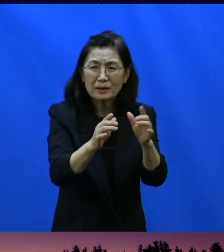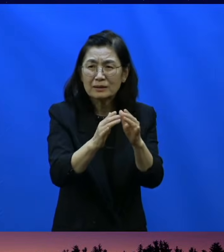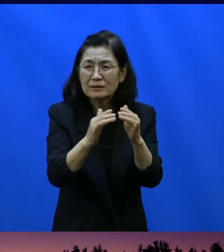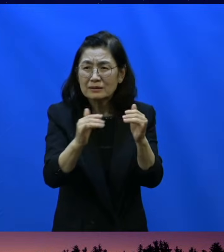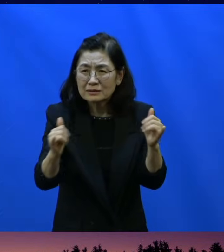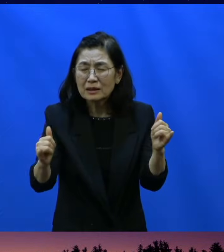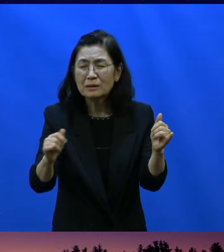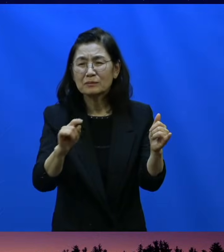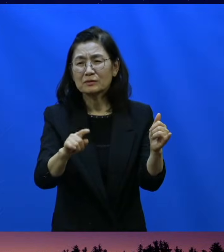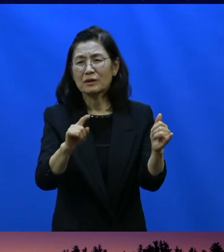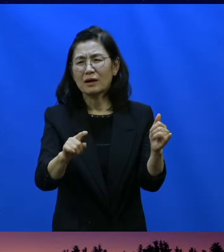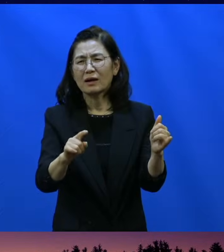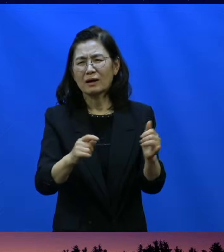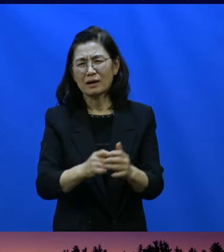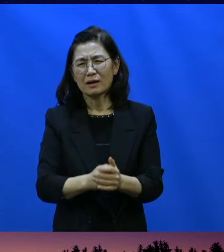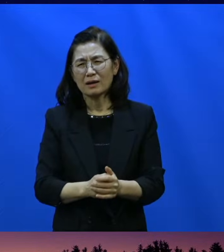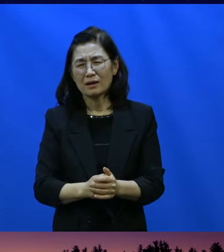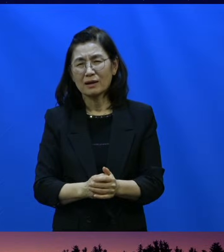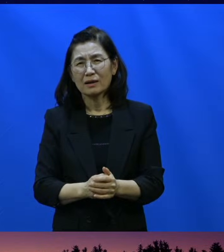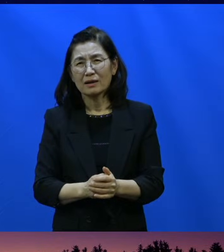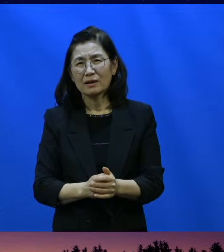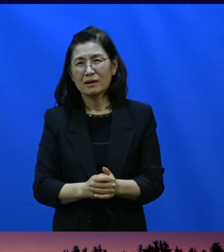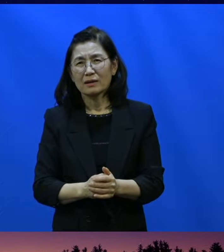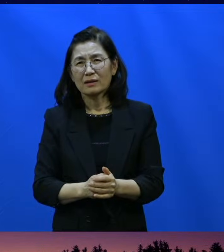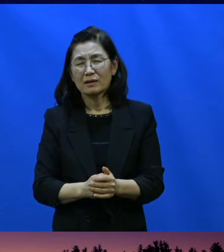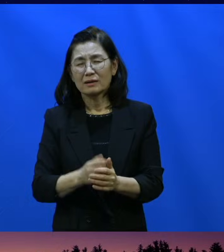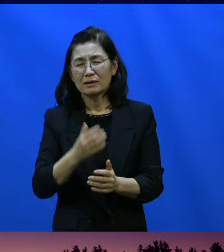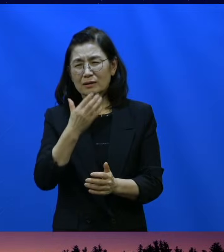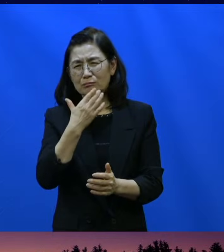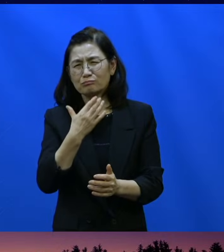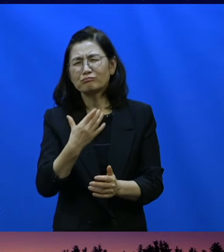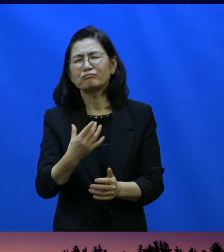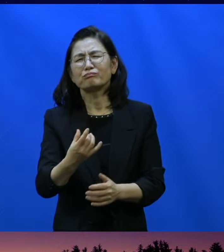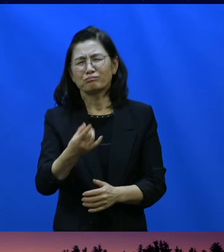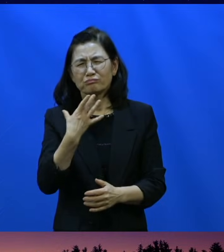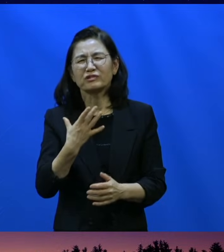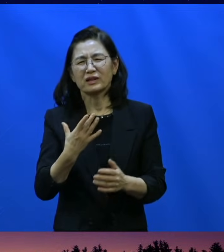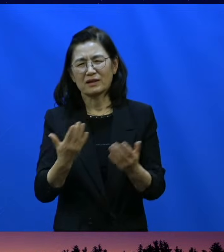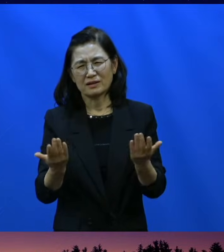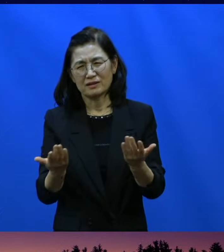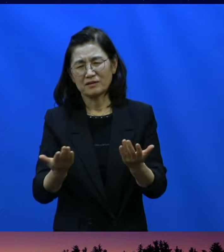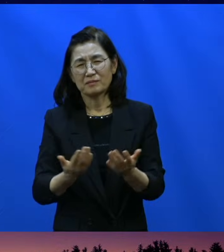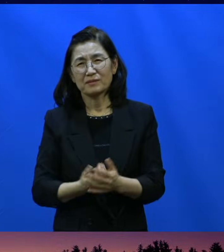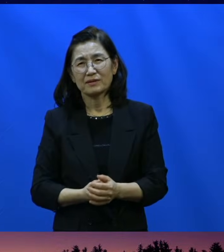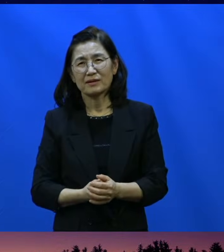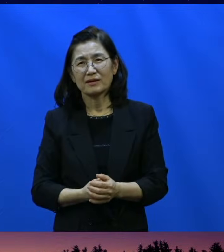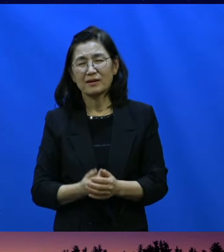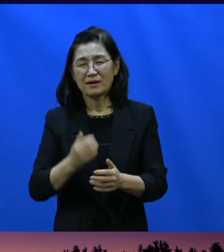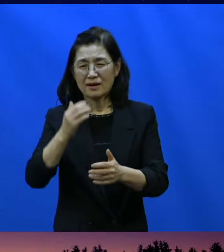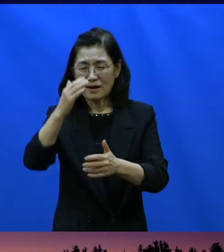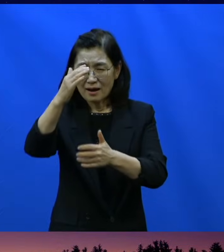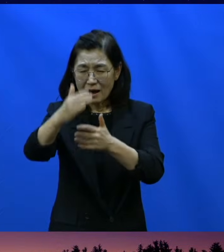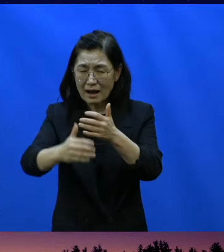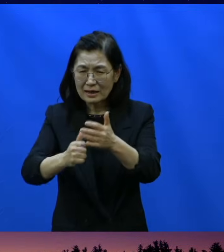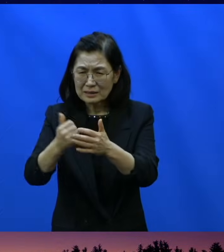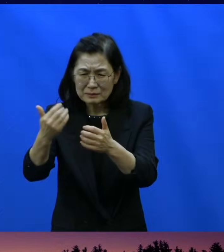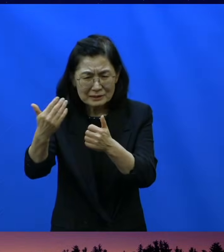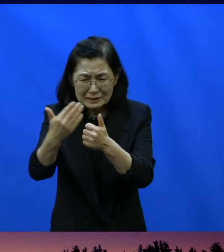불행한 거예요. 그 은혜를 모르는 교회, 이 불행한 거예요. 은혜가 뭔지를